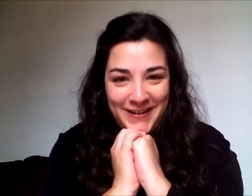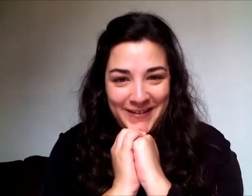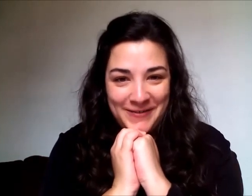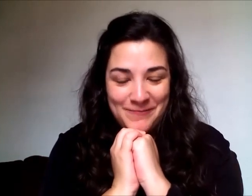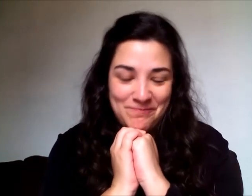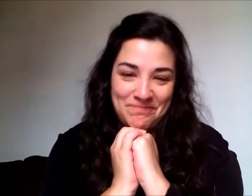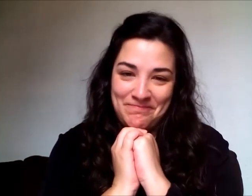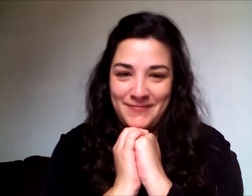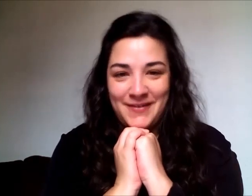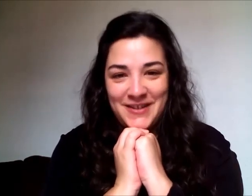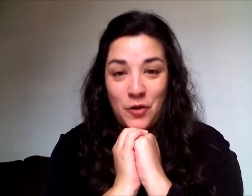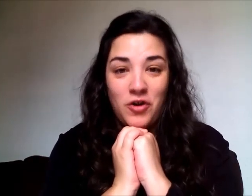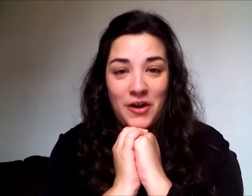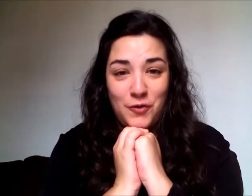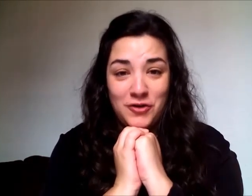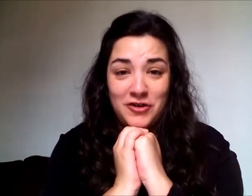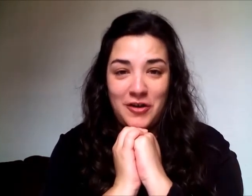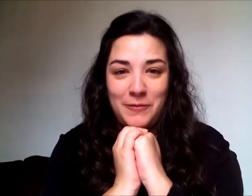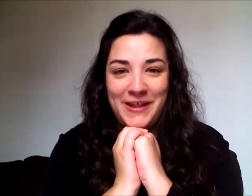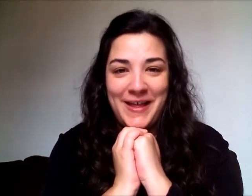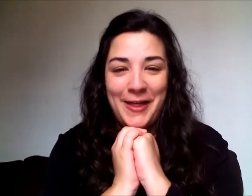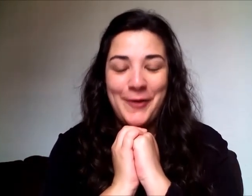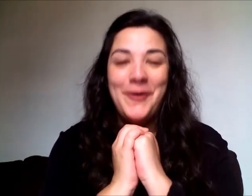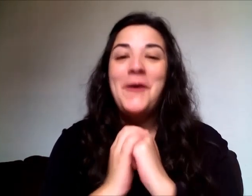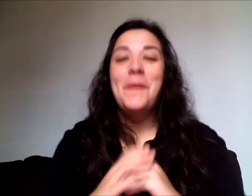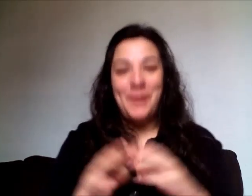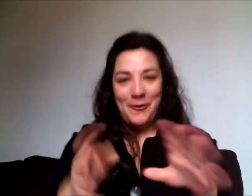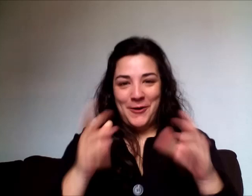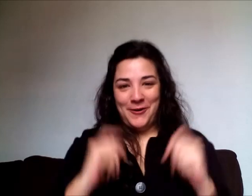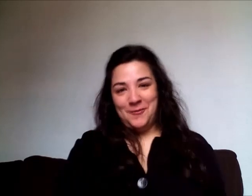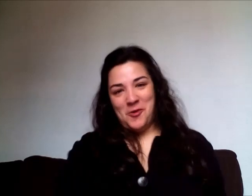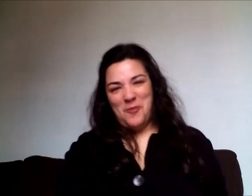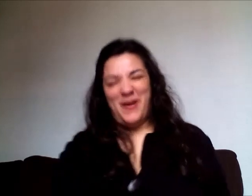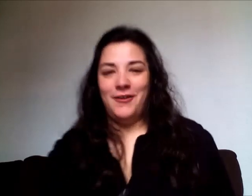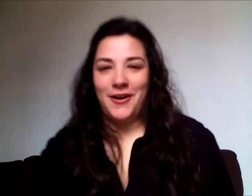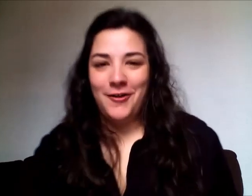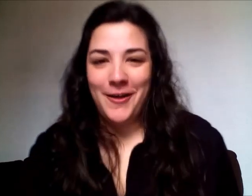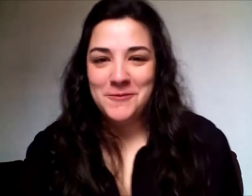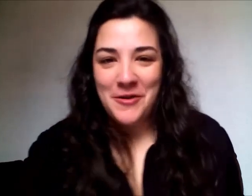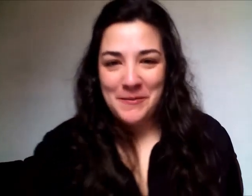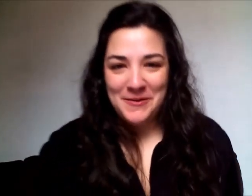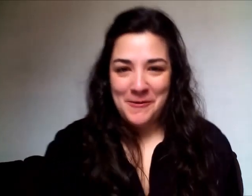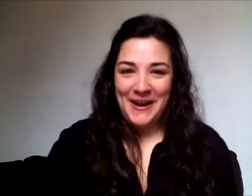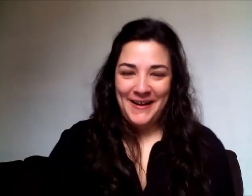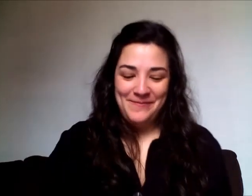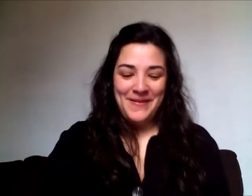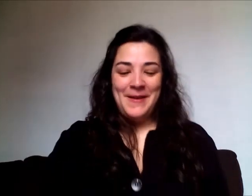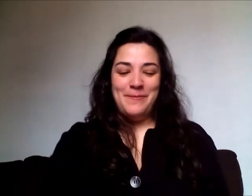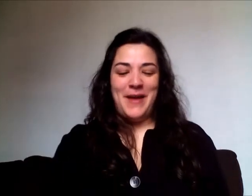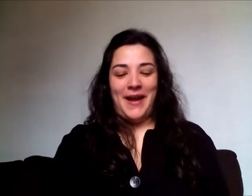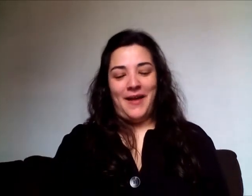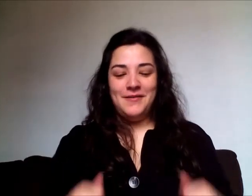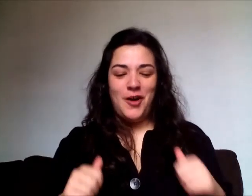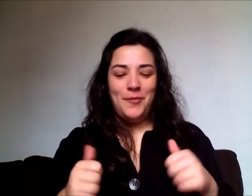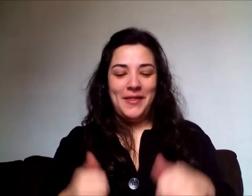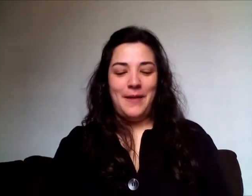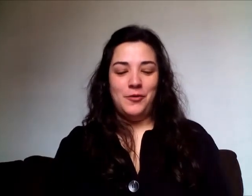recordáis? Seguro que algunos se os ha olvidado, pero bueno, no os preocupéis, lo recordamos ahora mismo, ¿vale? Venga,